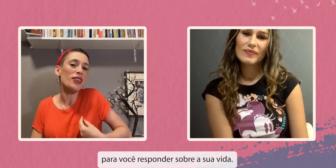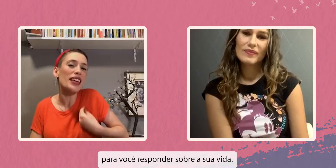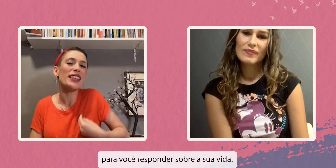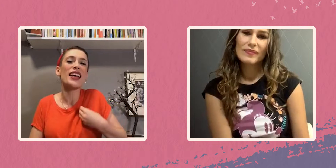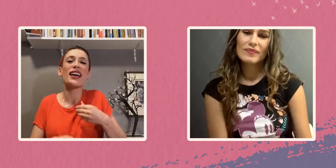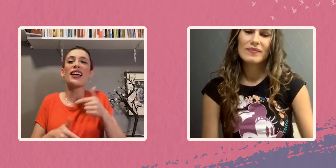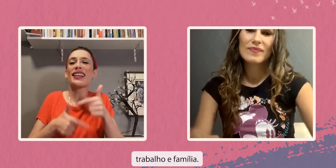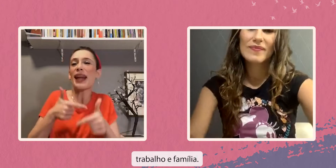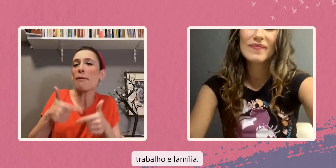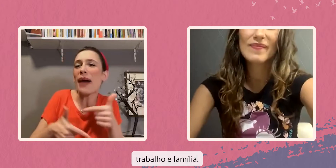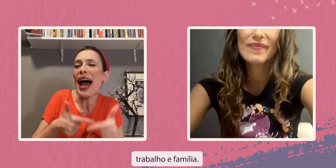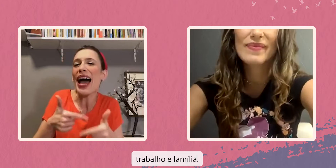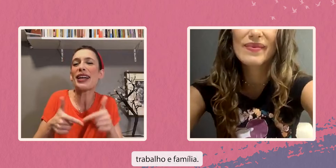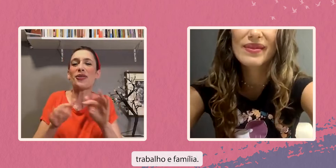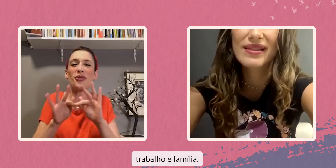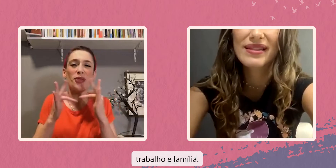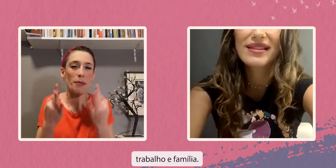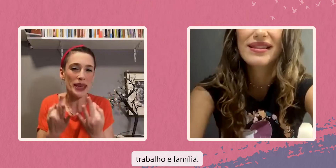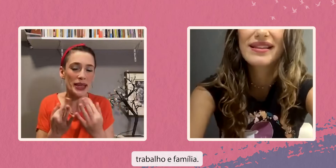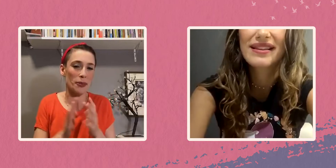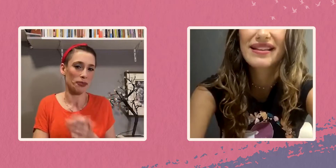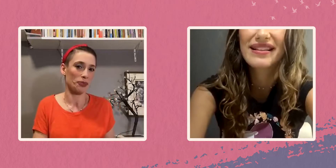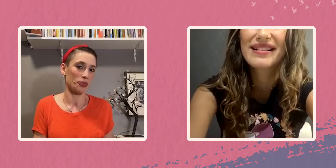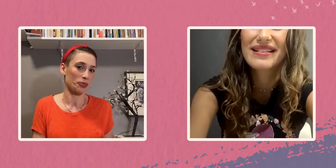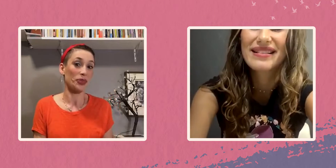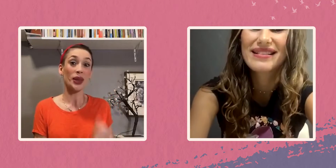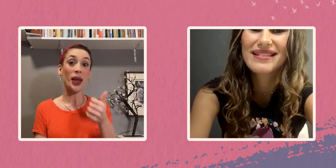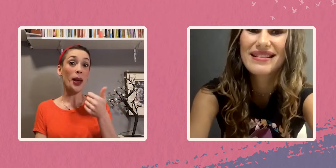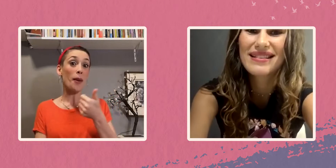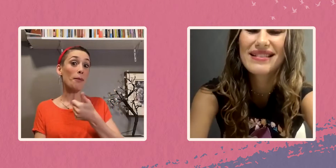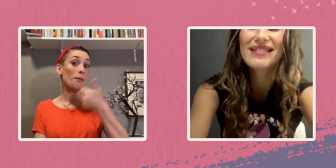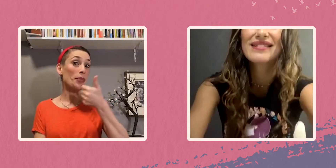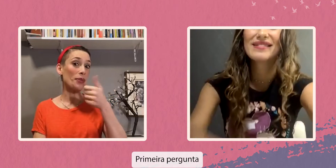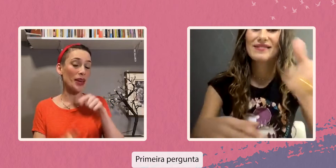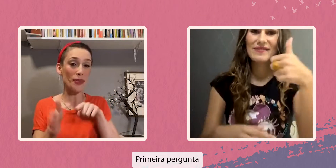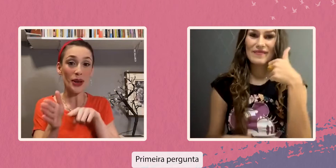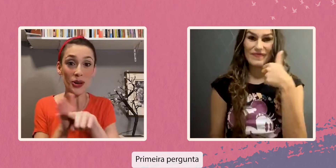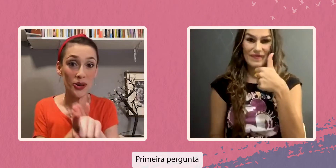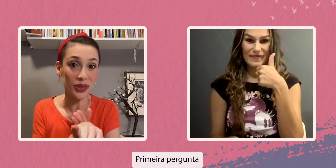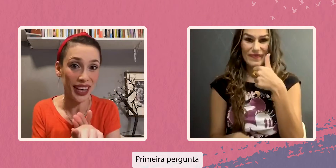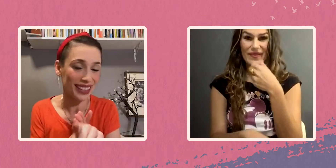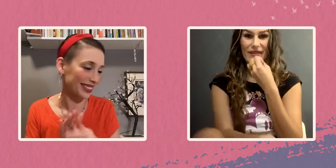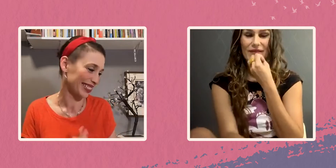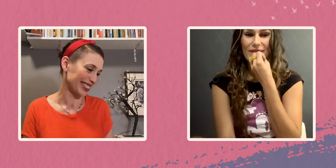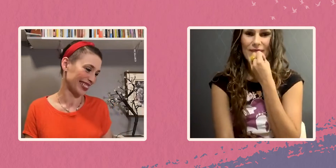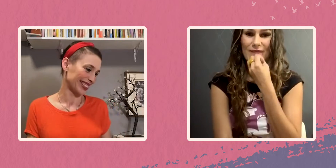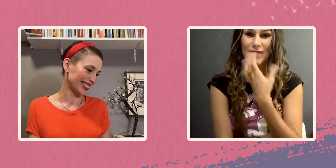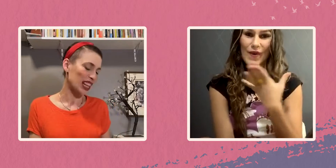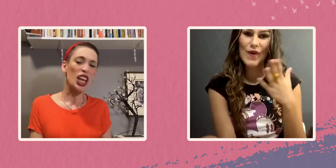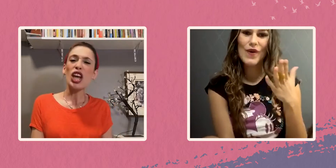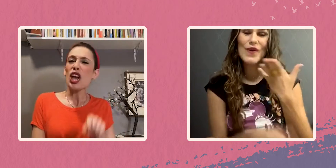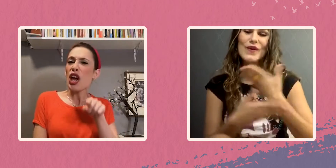sua vida, trabalho e família. Primeira pergunta.